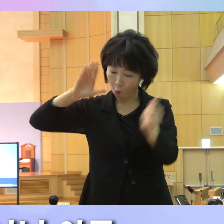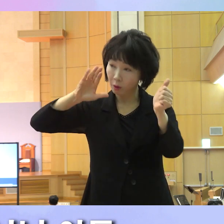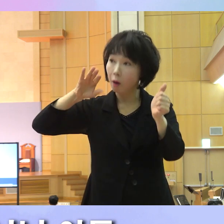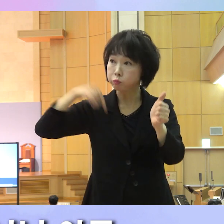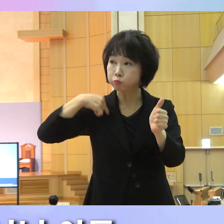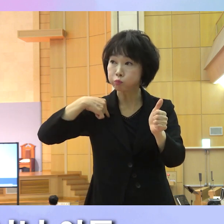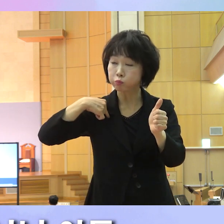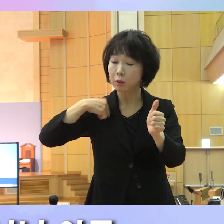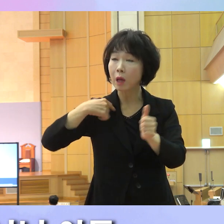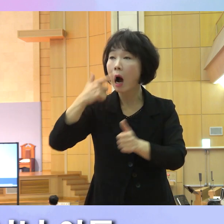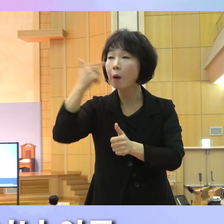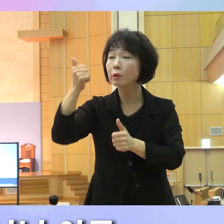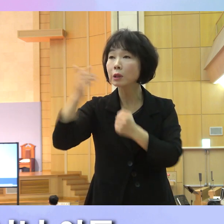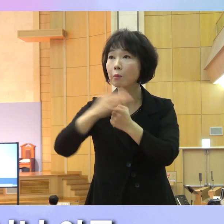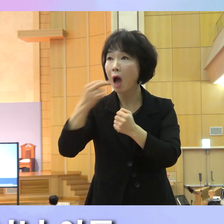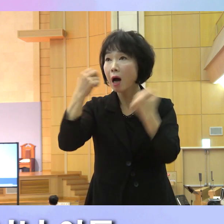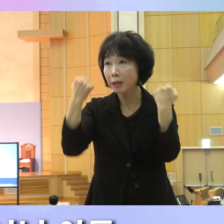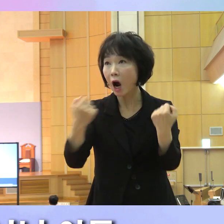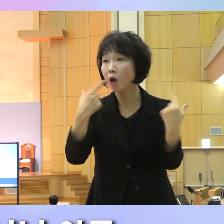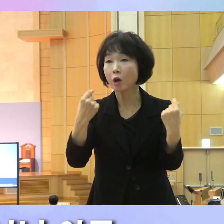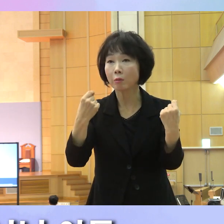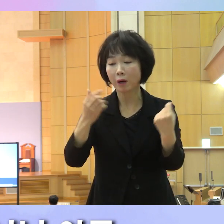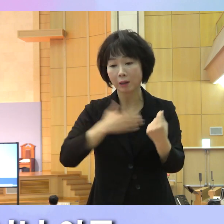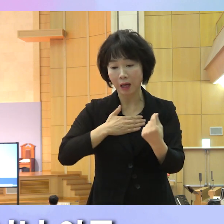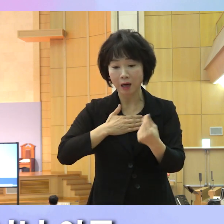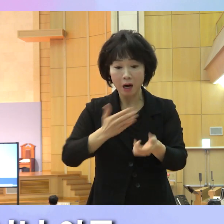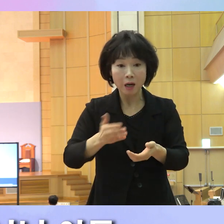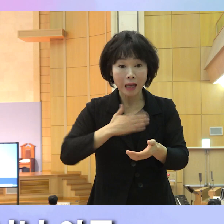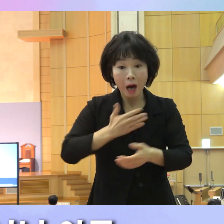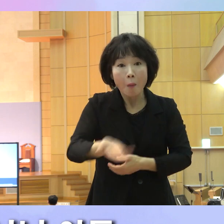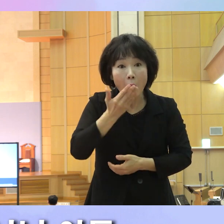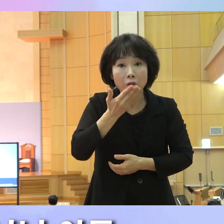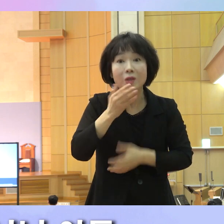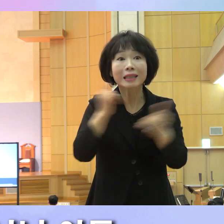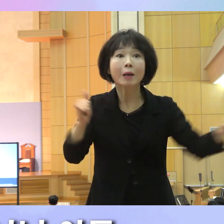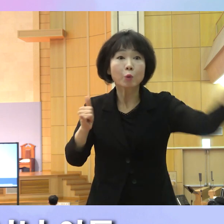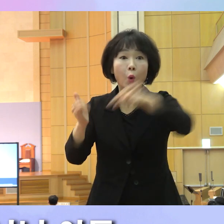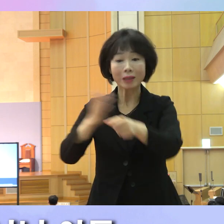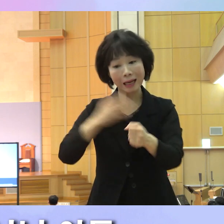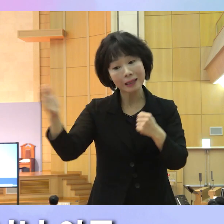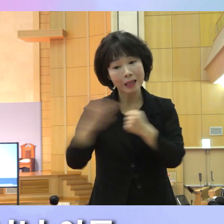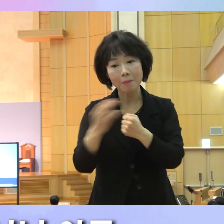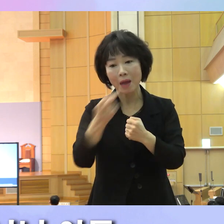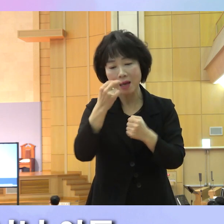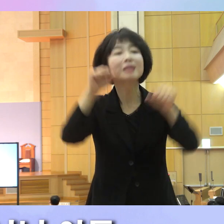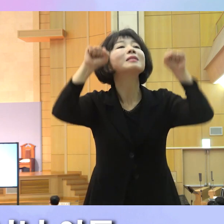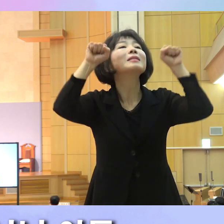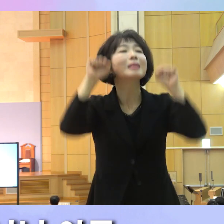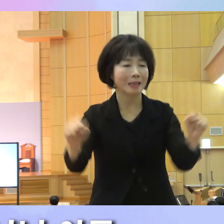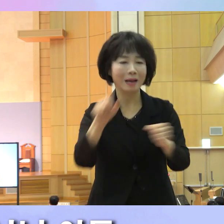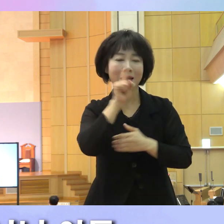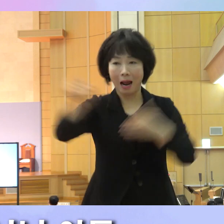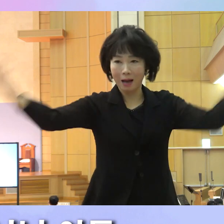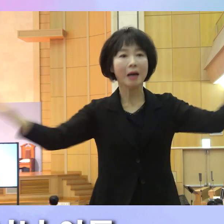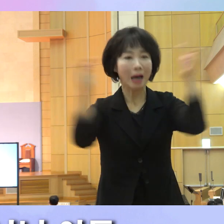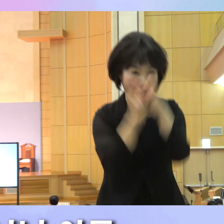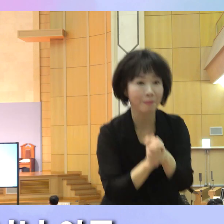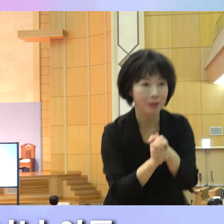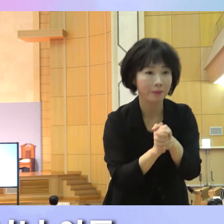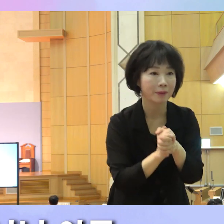내가 아버지로 인하여 사는 것 같이 나를 먹는 그 사람도 나로 인하여 살리라. 아멘.